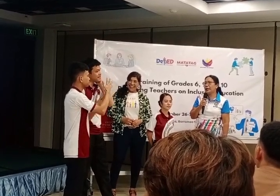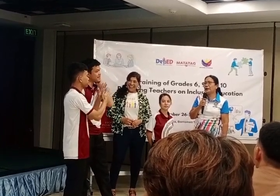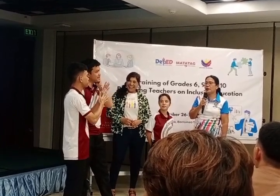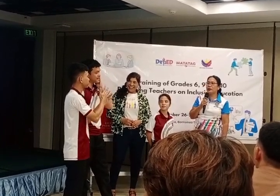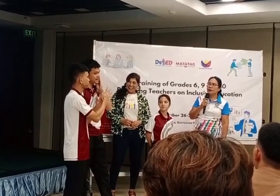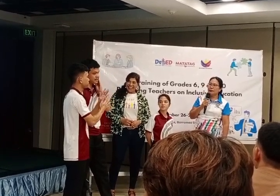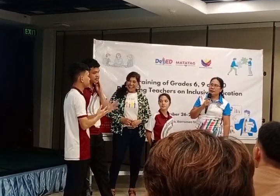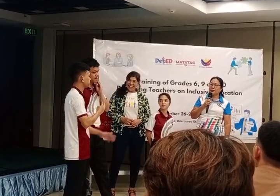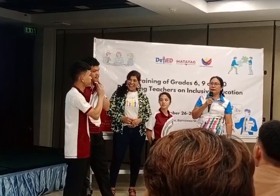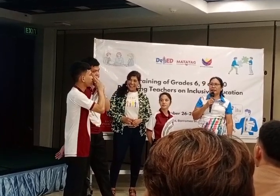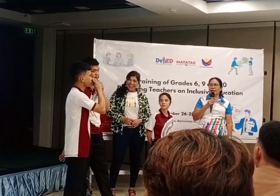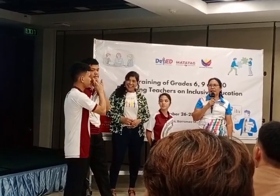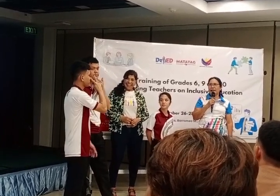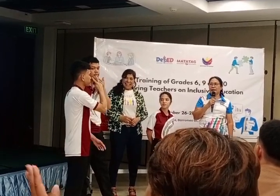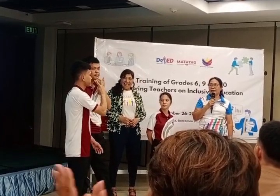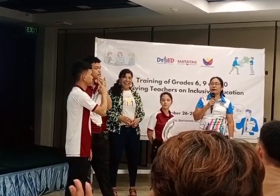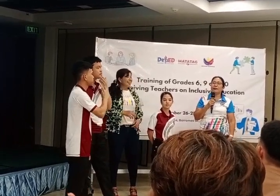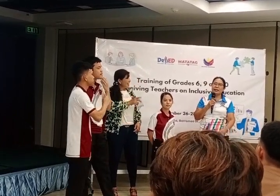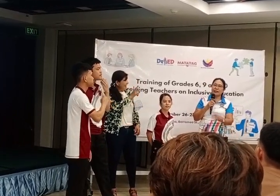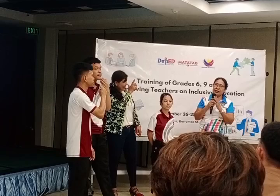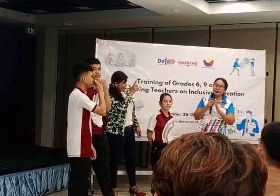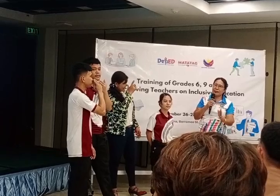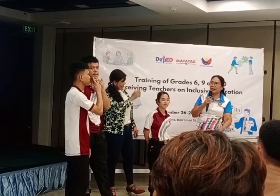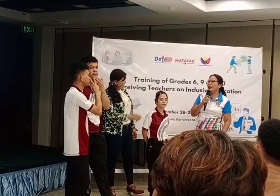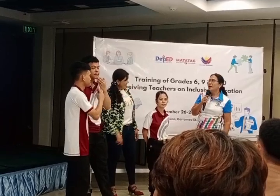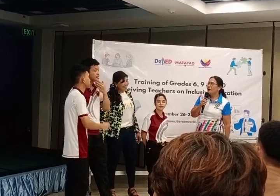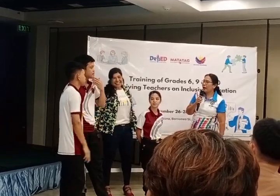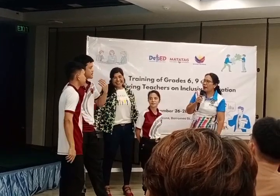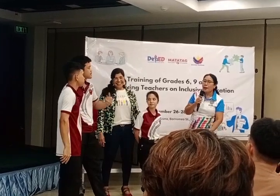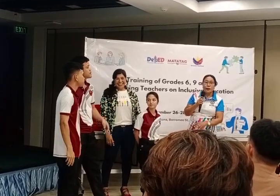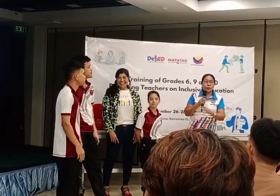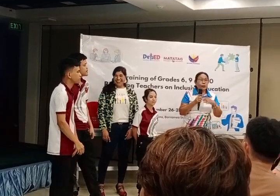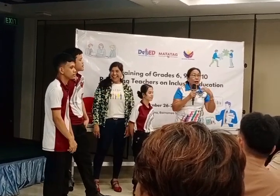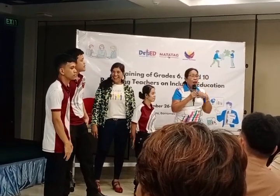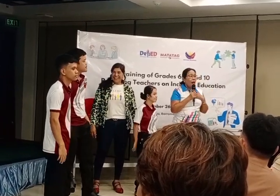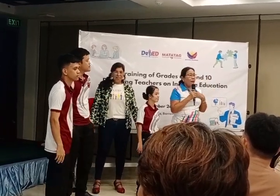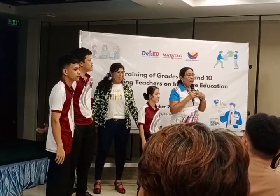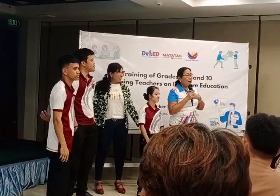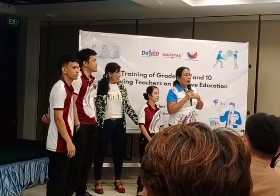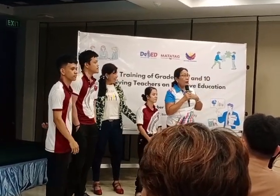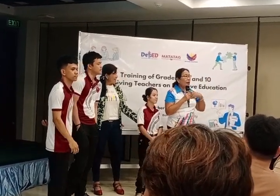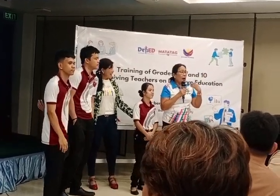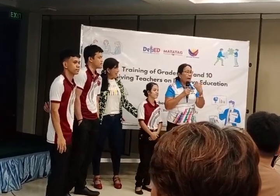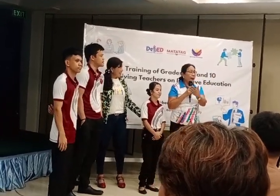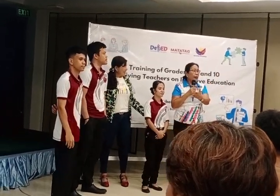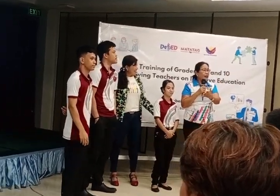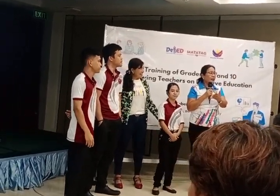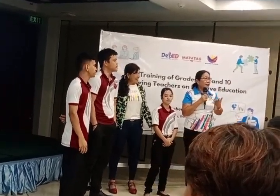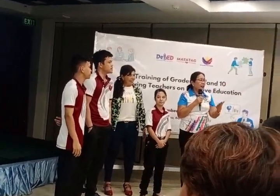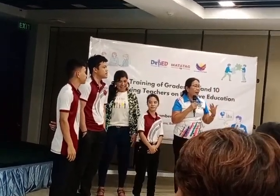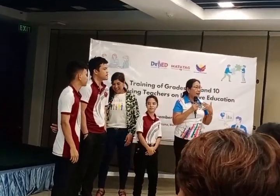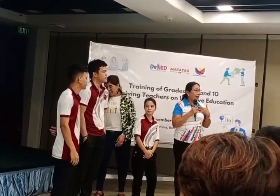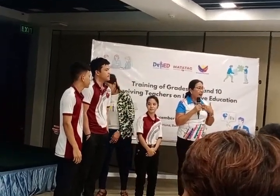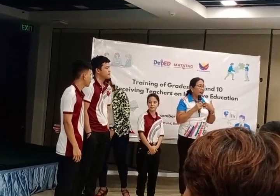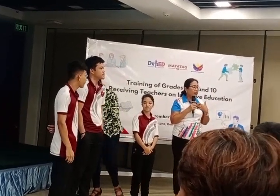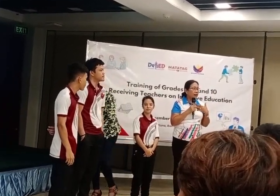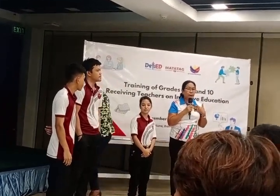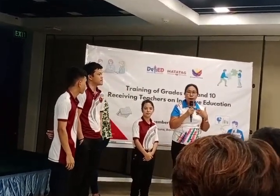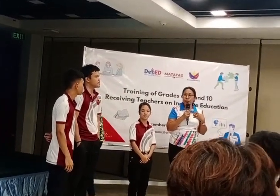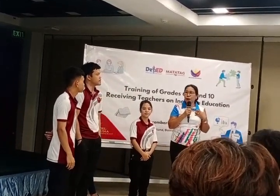Vilando. Okay. My sign name is okay. So, we're happy na ang Fortuna